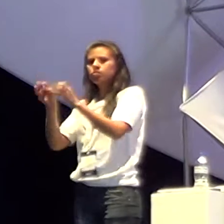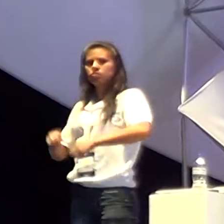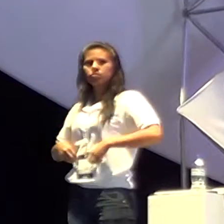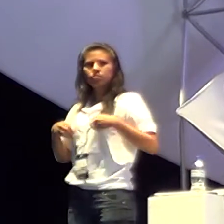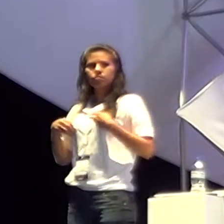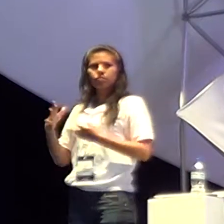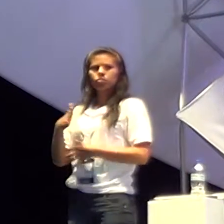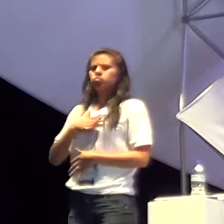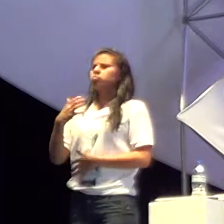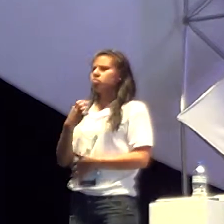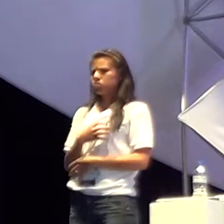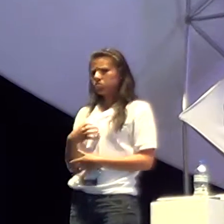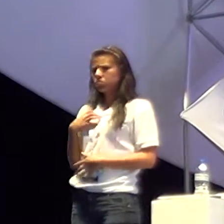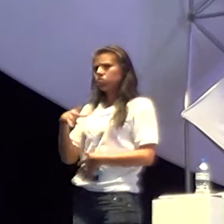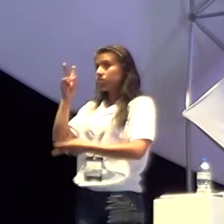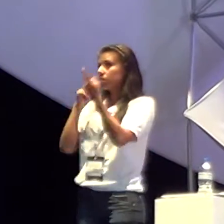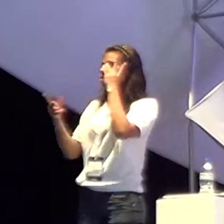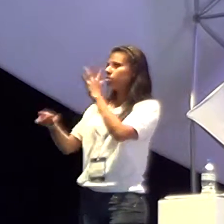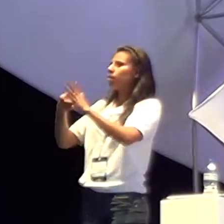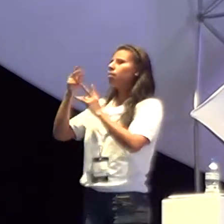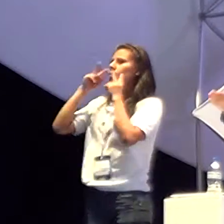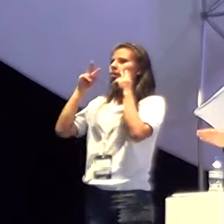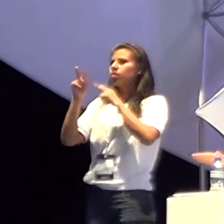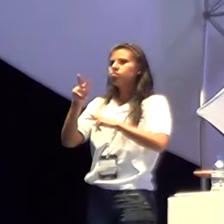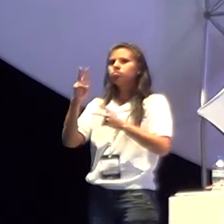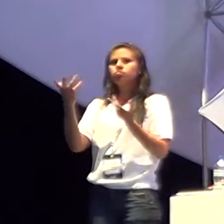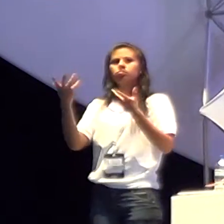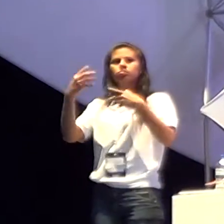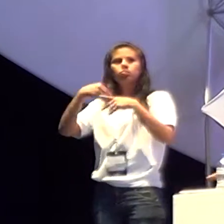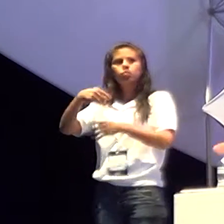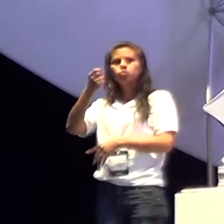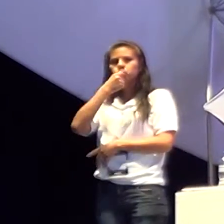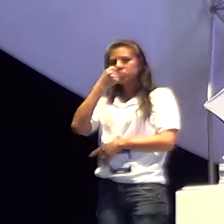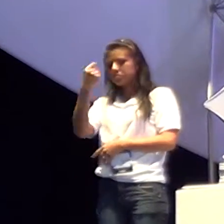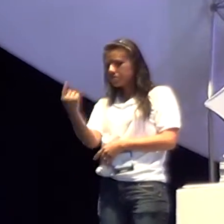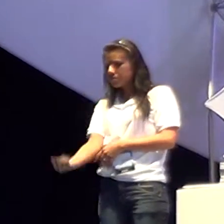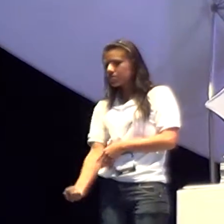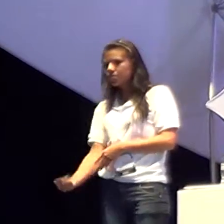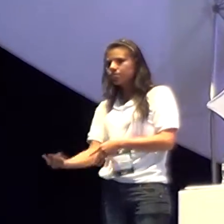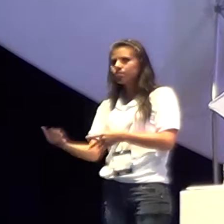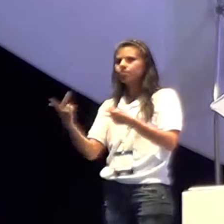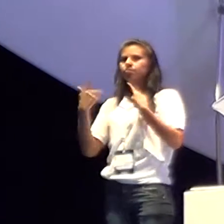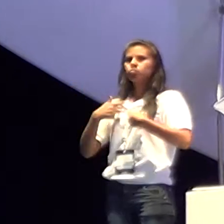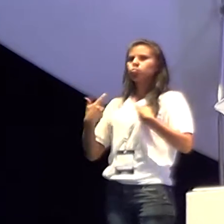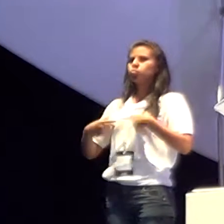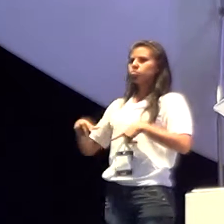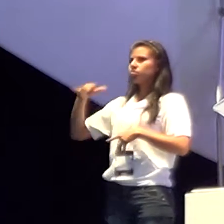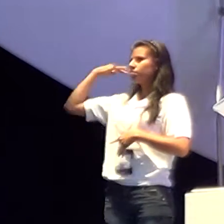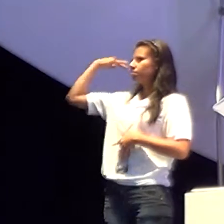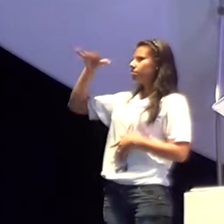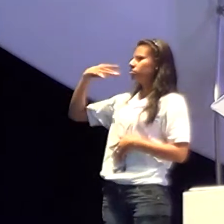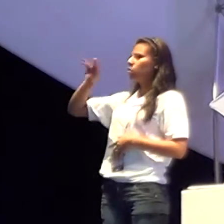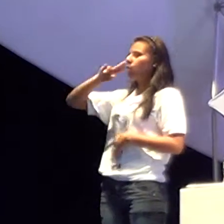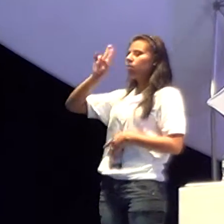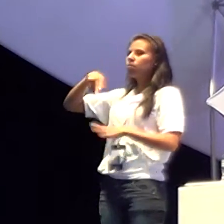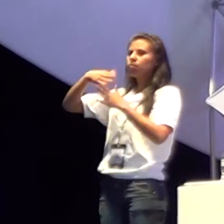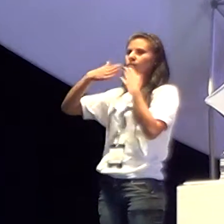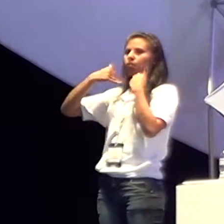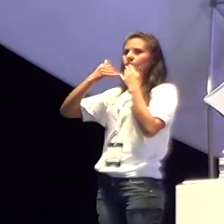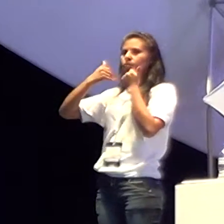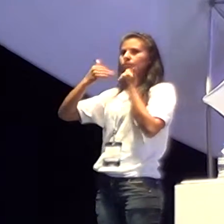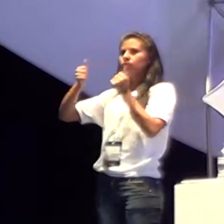muy contento de una vez más estar acá y mirar que hay una inclusión desde los niños hasta la gente de más edad que nunca tuvo un correo